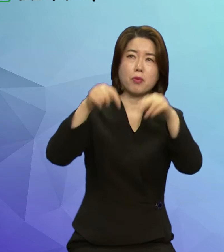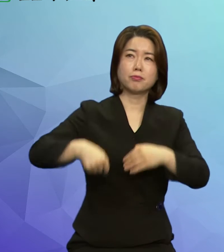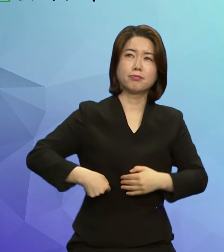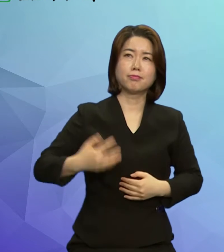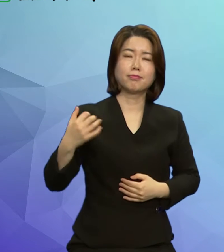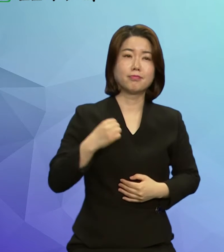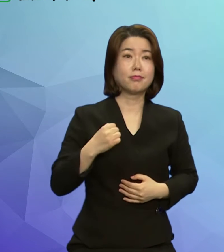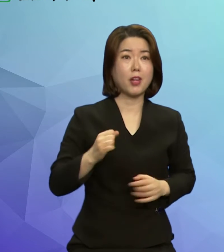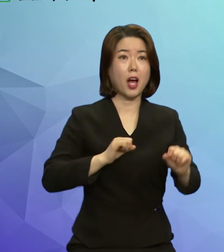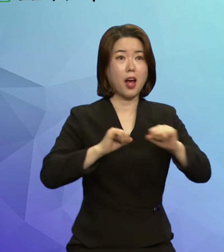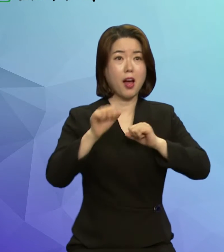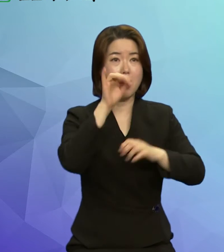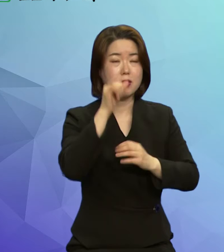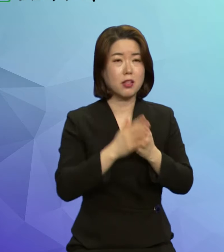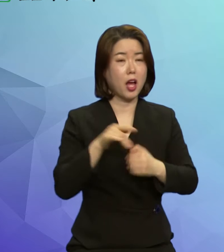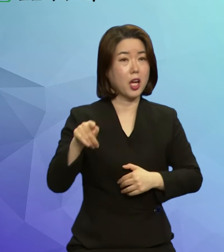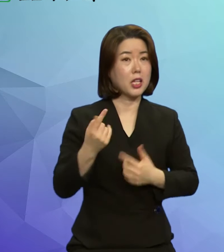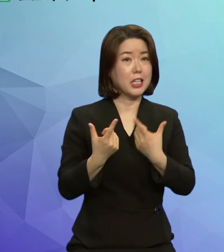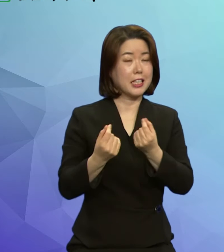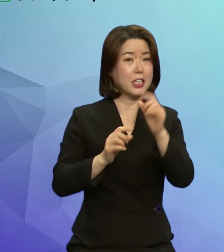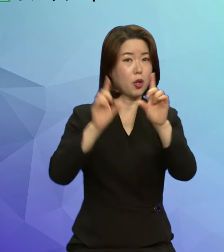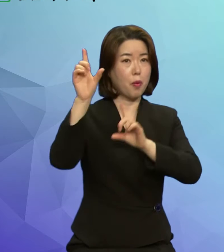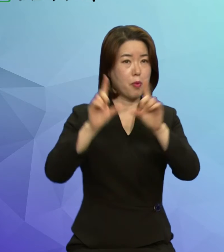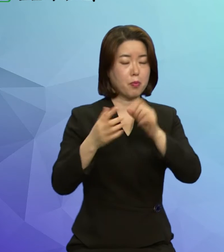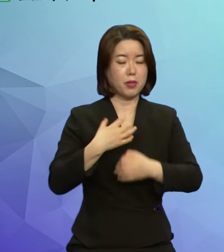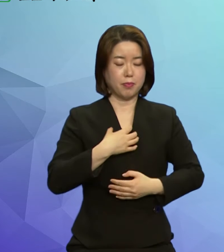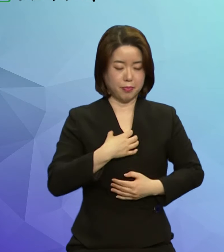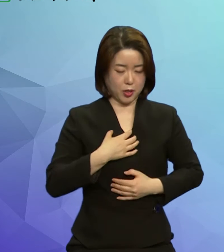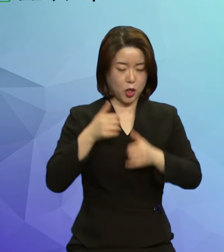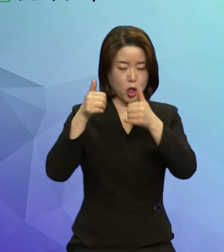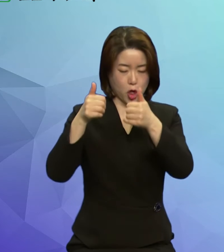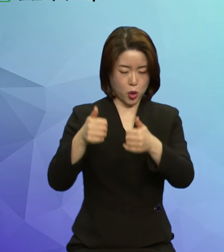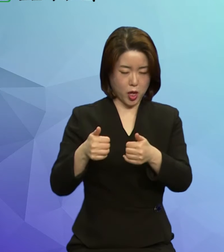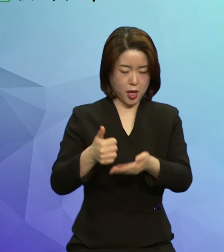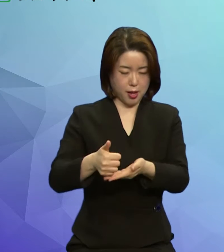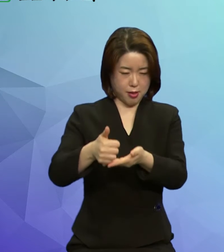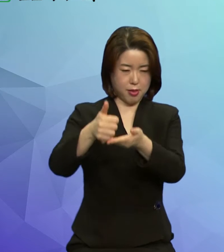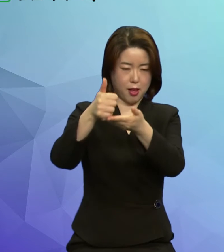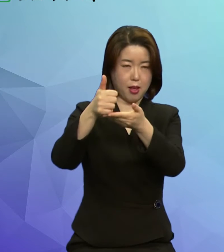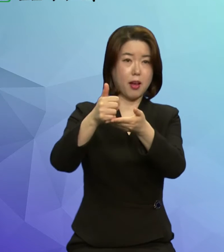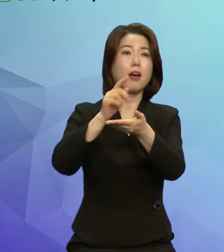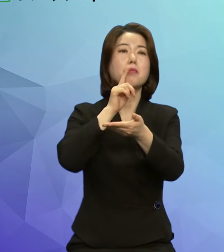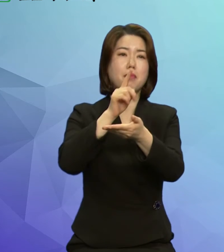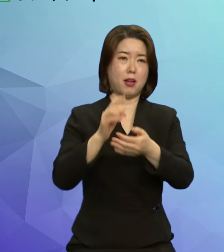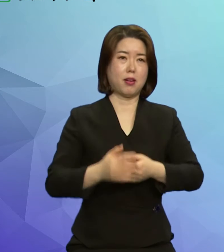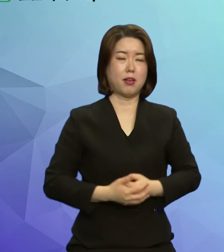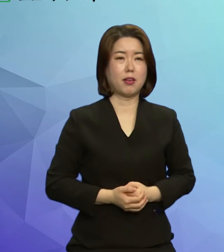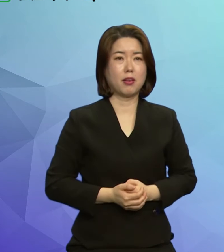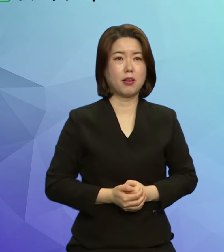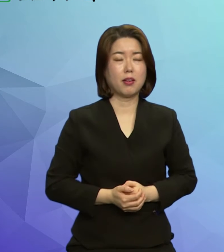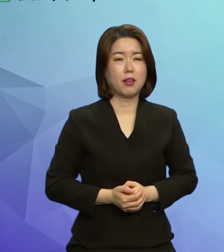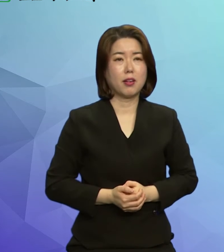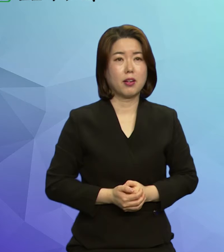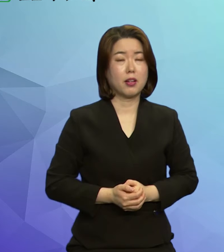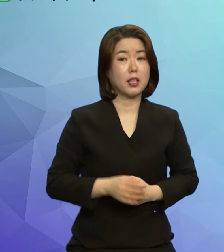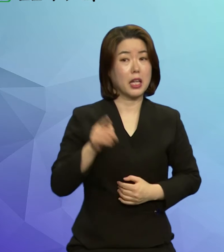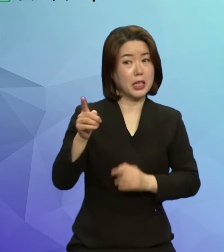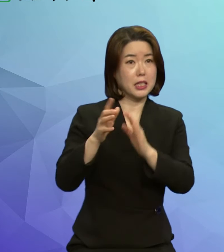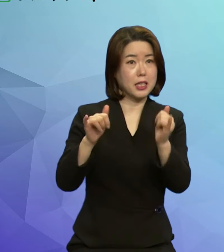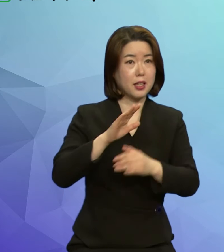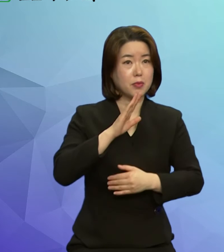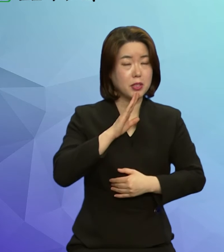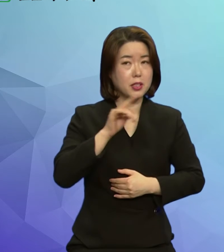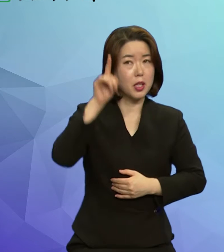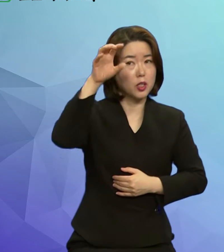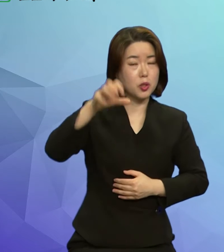했습니다. 이런 태도를 경외함이라는, 예수님을 경외함이라고 하는 거예요. 그래서 우리가 이 사람이